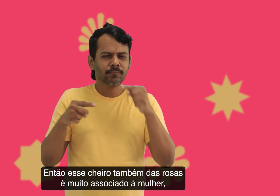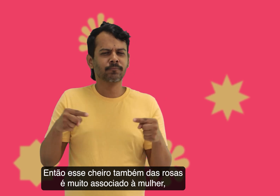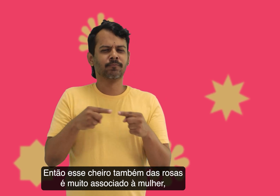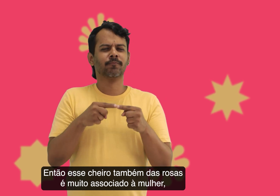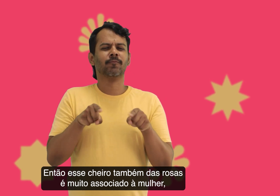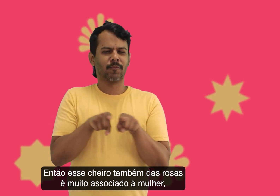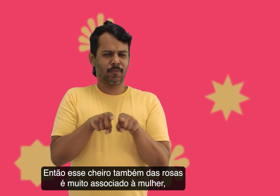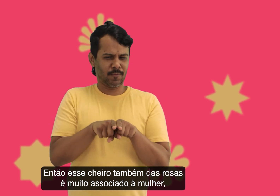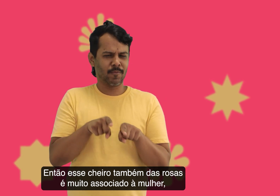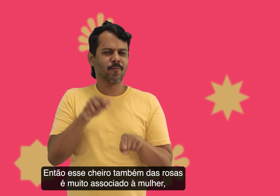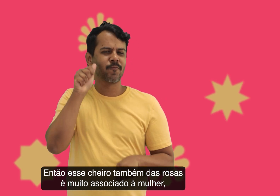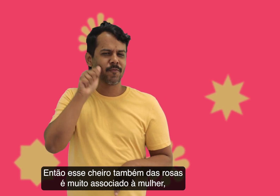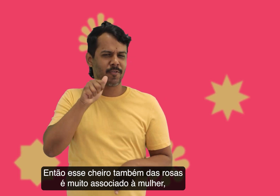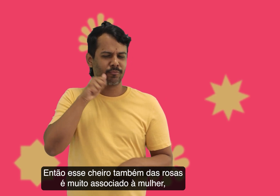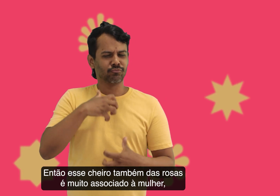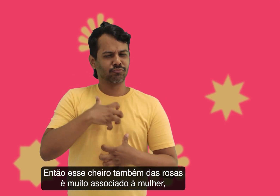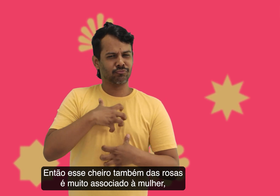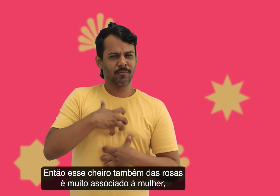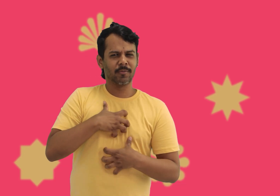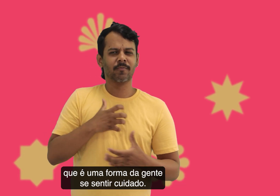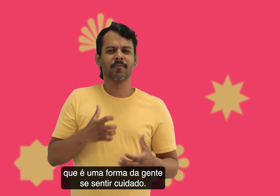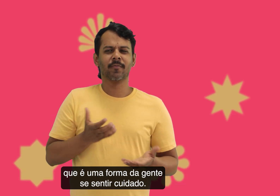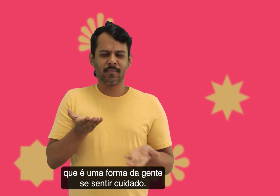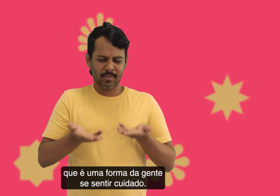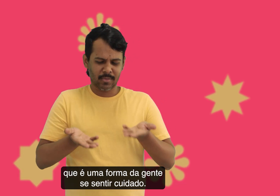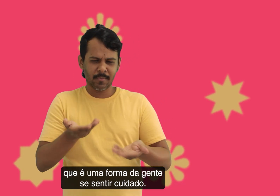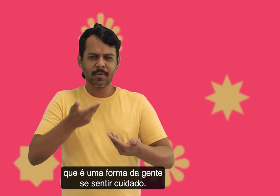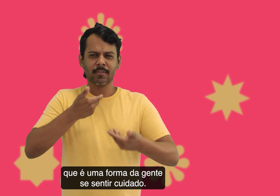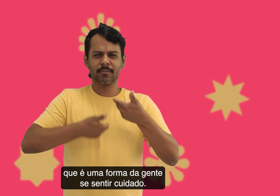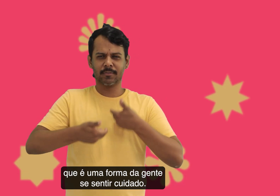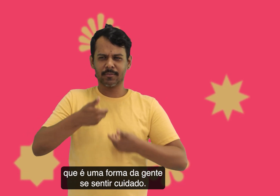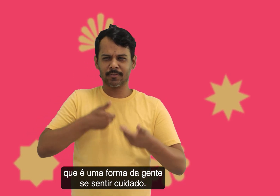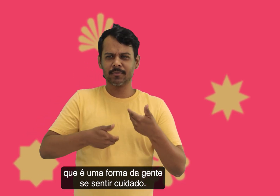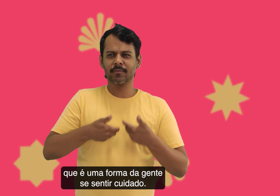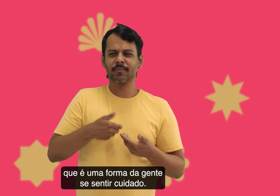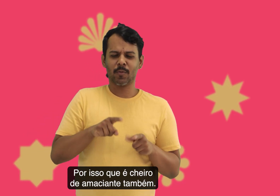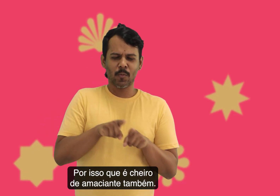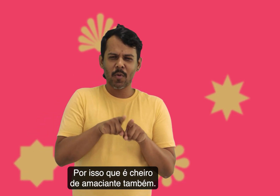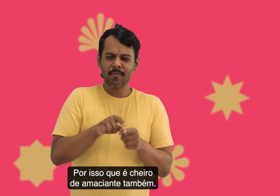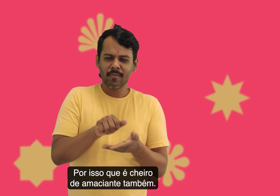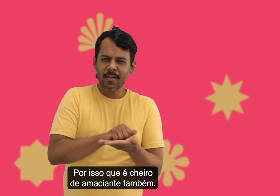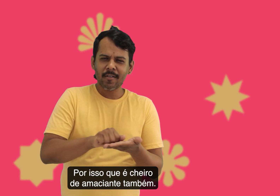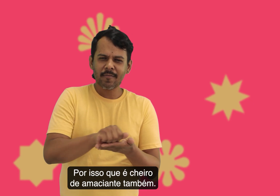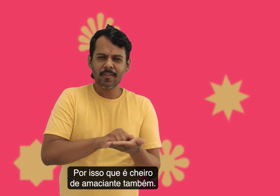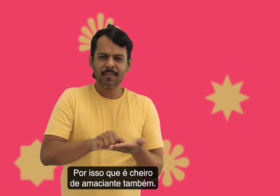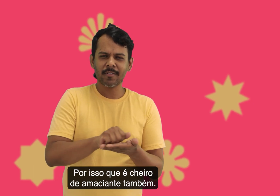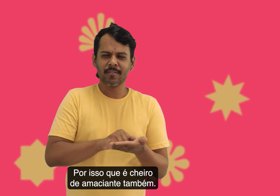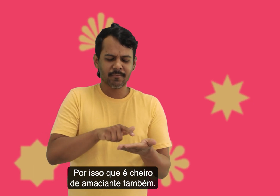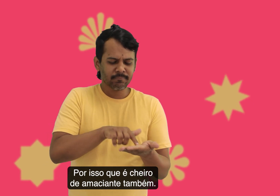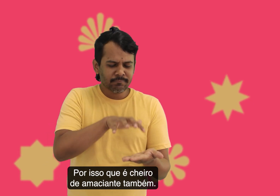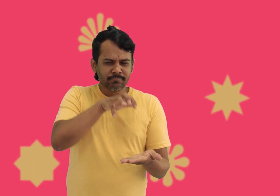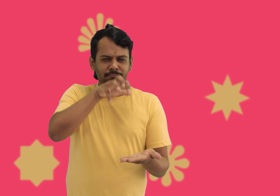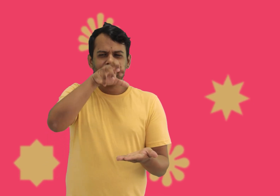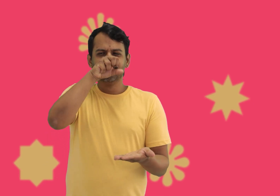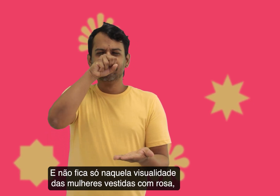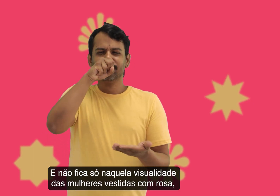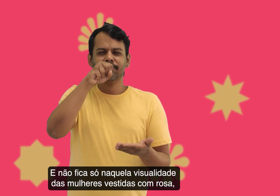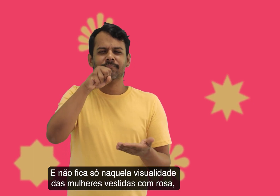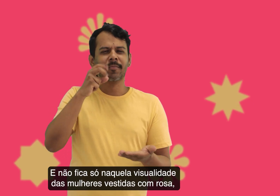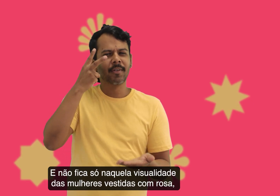das rosas, ele é muito associado à mulher, que é uma forma de você se sentir cuidado. Por isso que é cheiro de amaciante também. E não